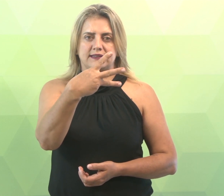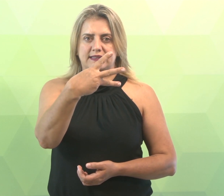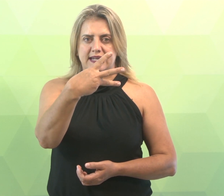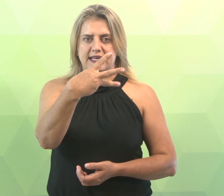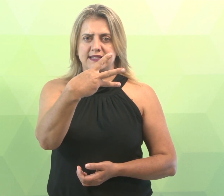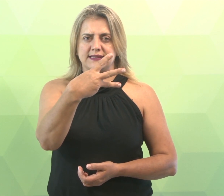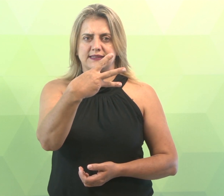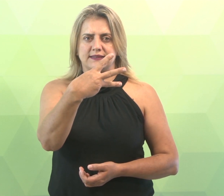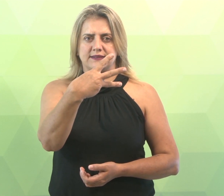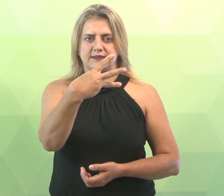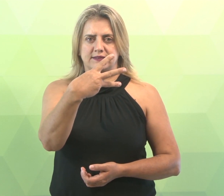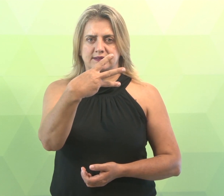3,